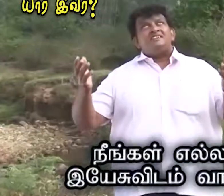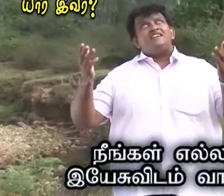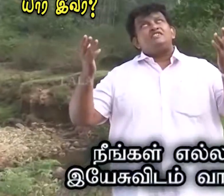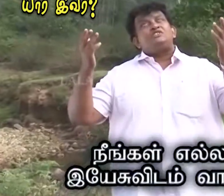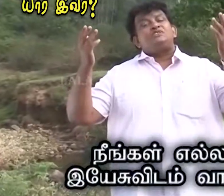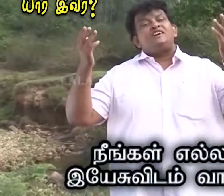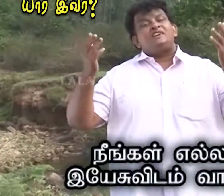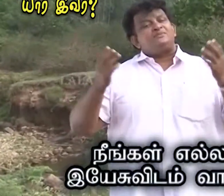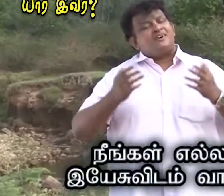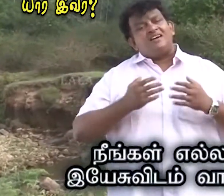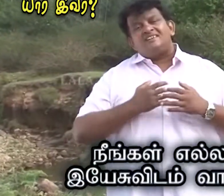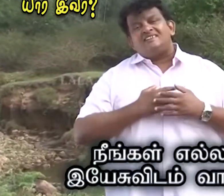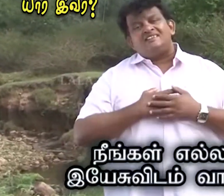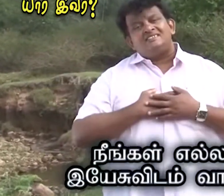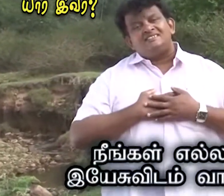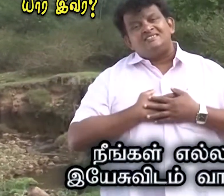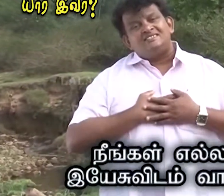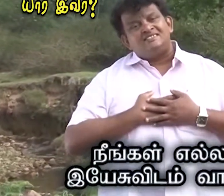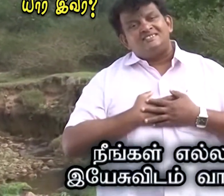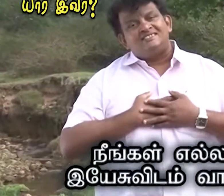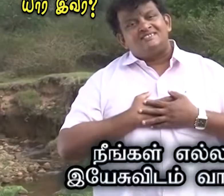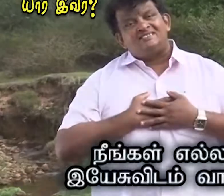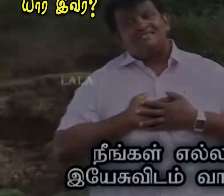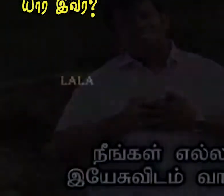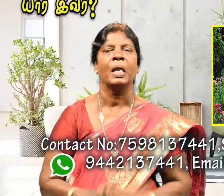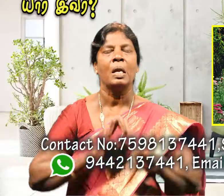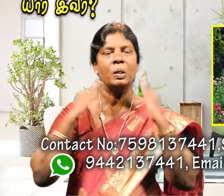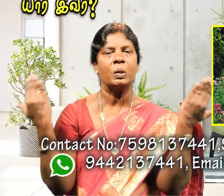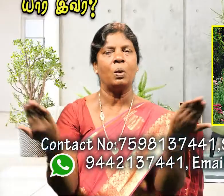எல்லாரும் இயேசுவிடம் வாருங்கள்.